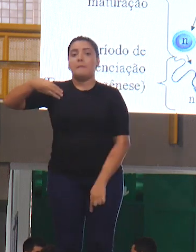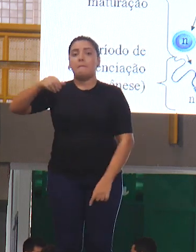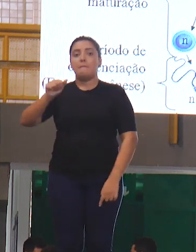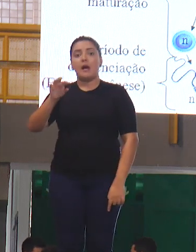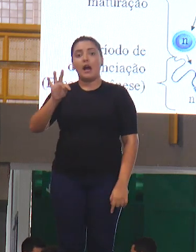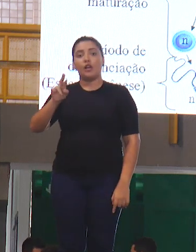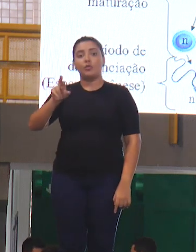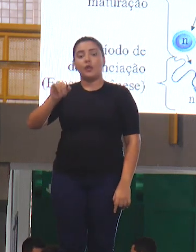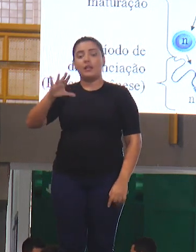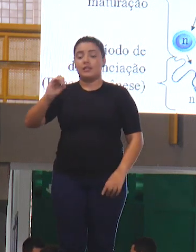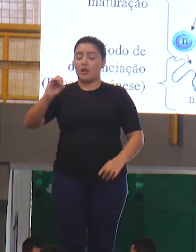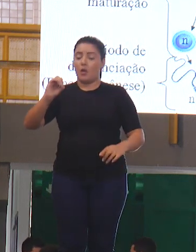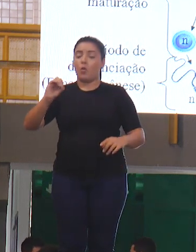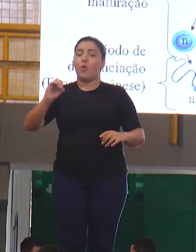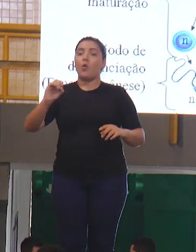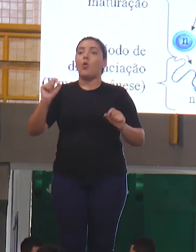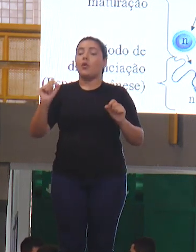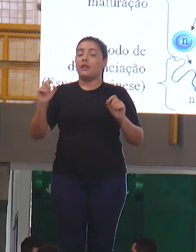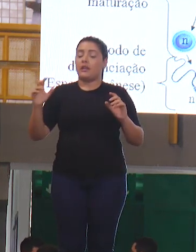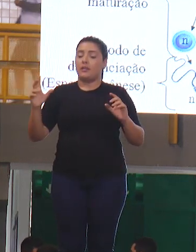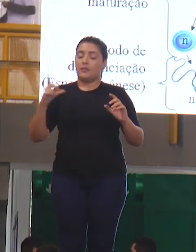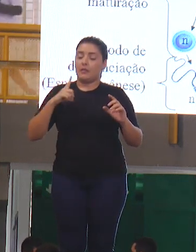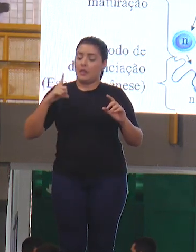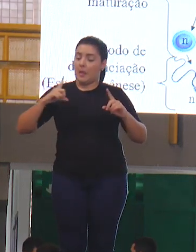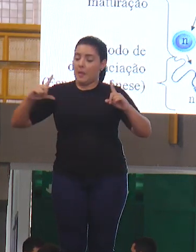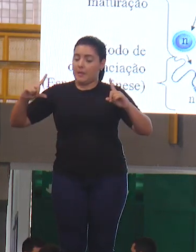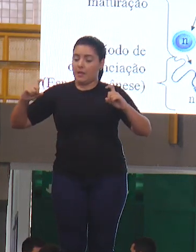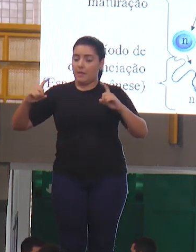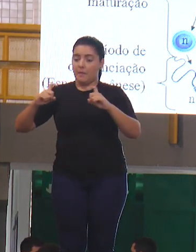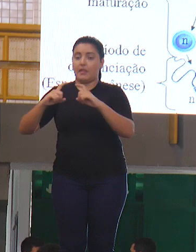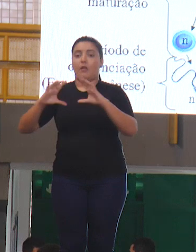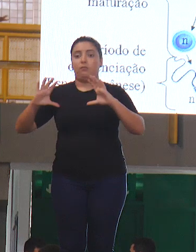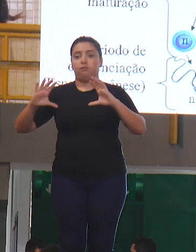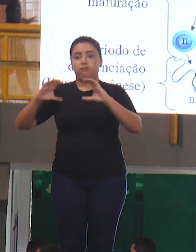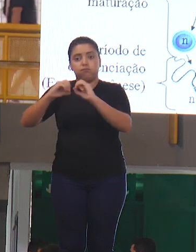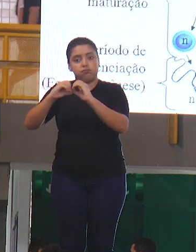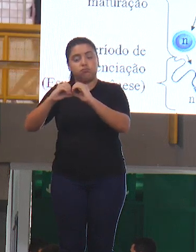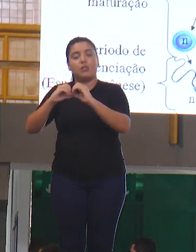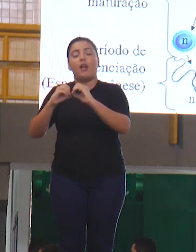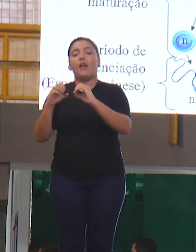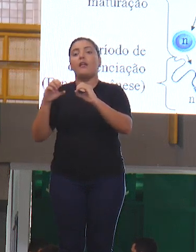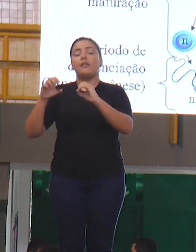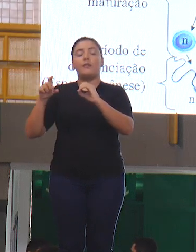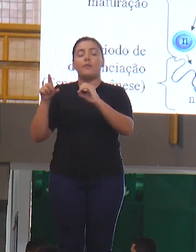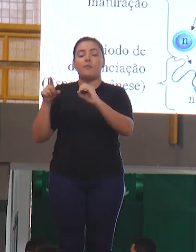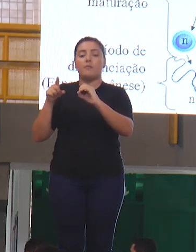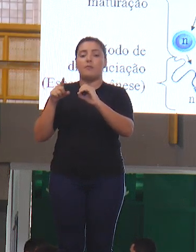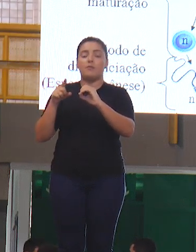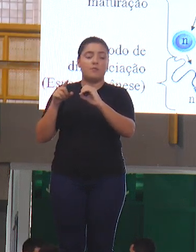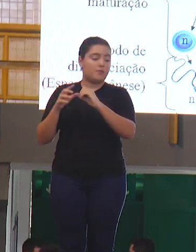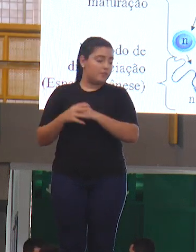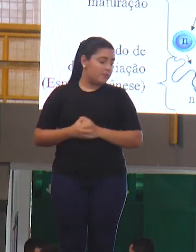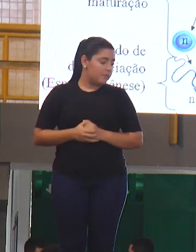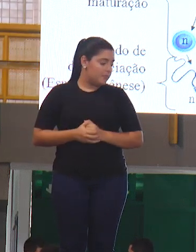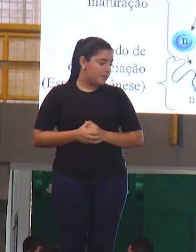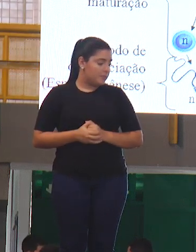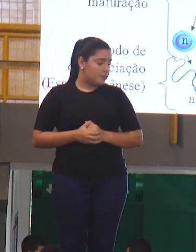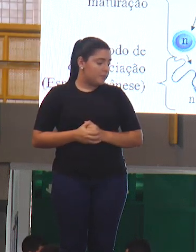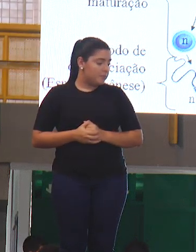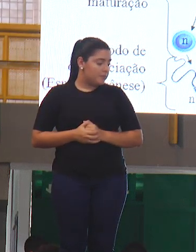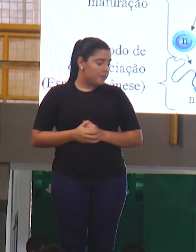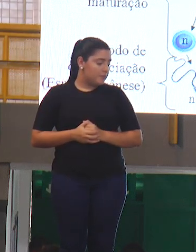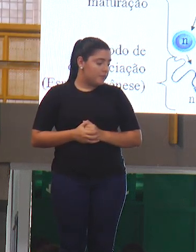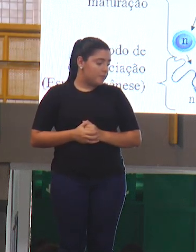dos gametas, em que eu vou ter a meiose 1, formando quem? Espermatócito 1 para formar espermatócito